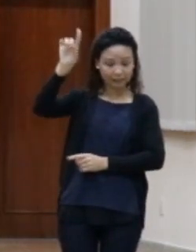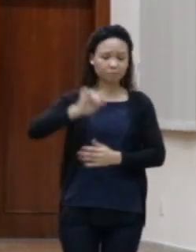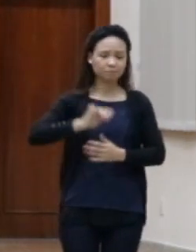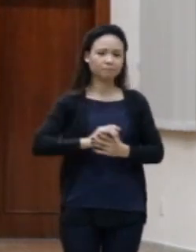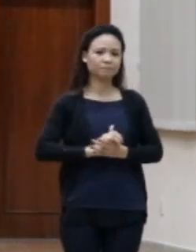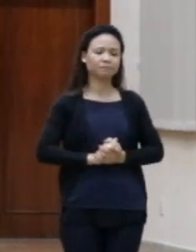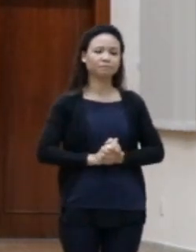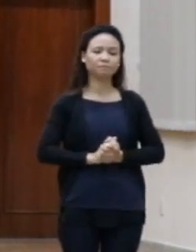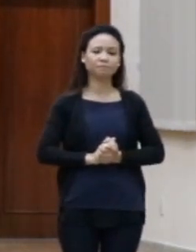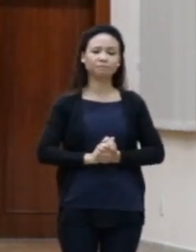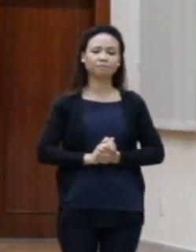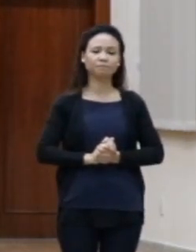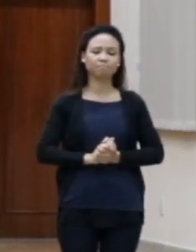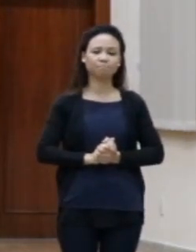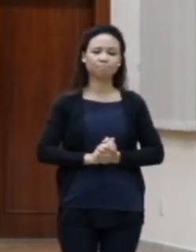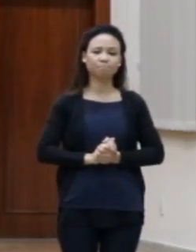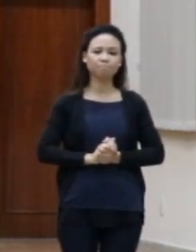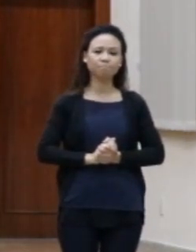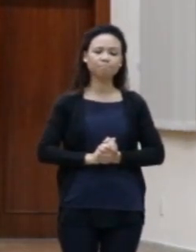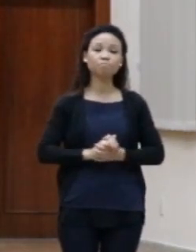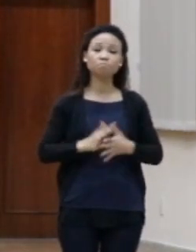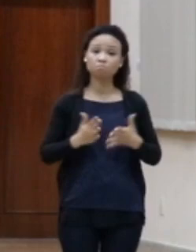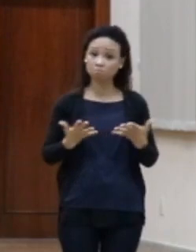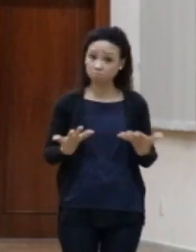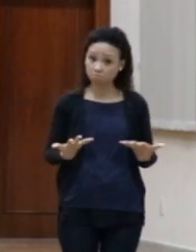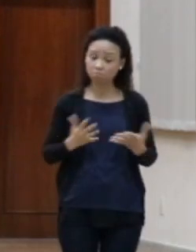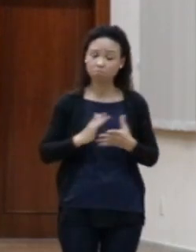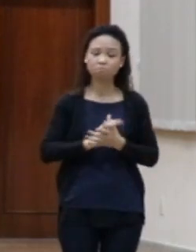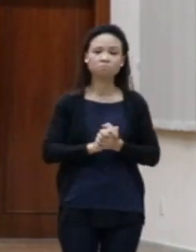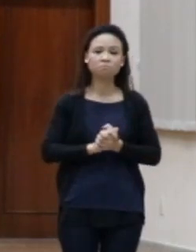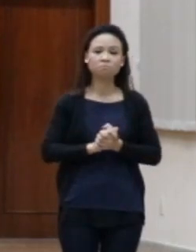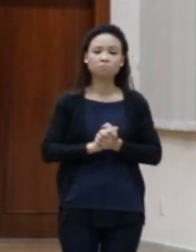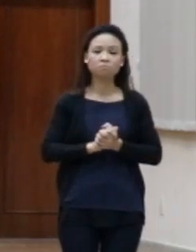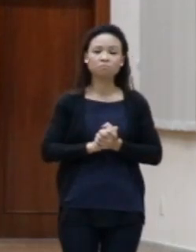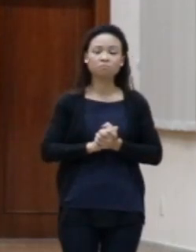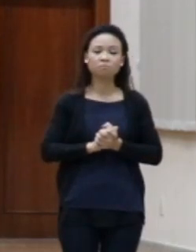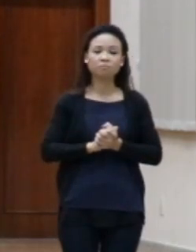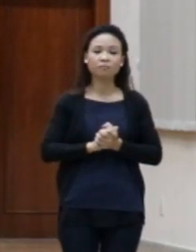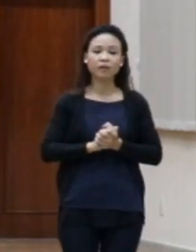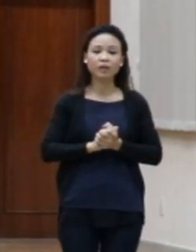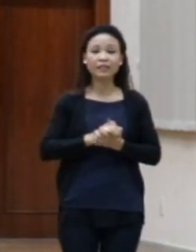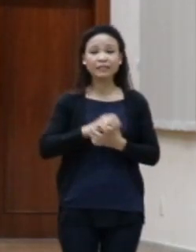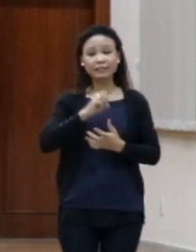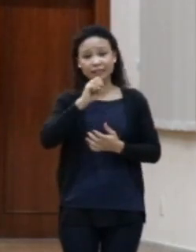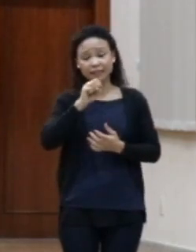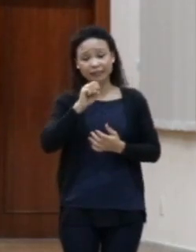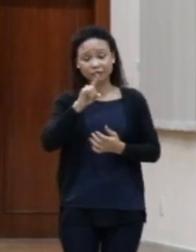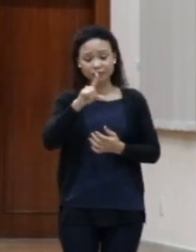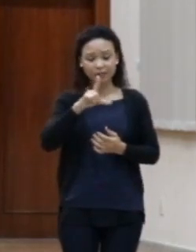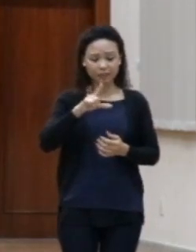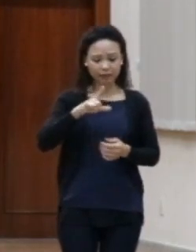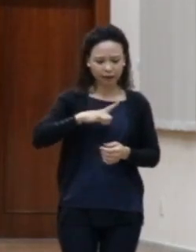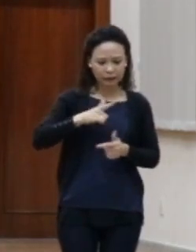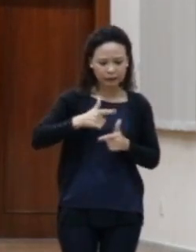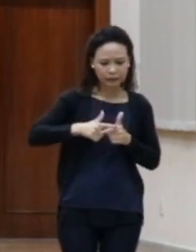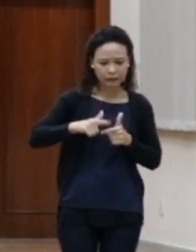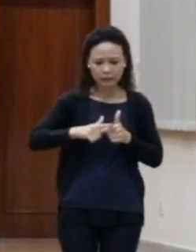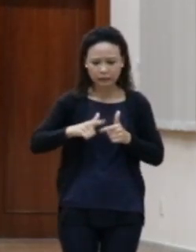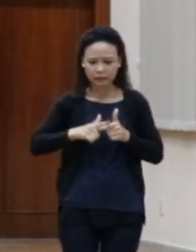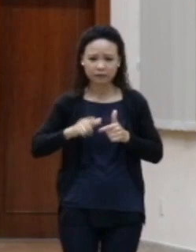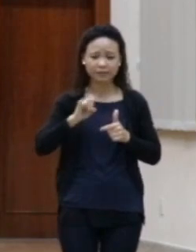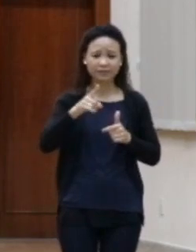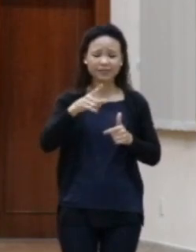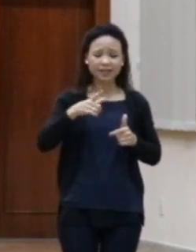nada disso fará sentido para você se o propósito de Deus e